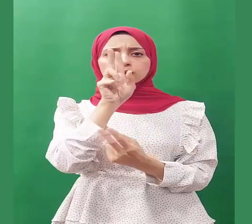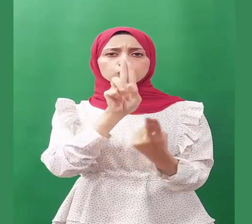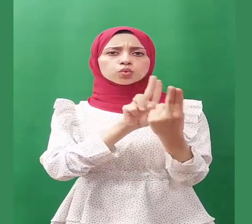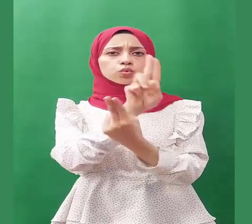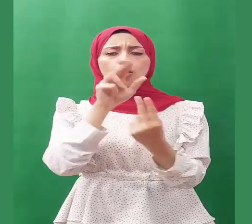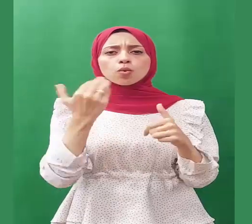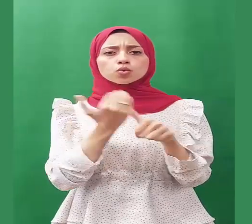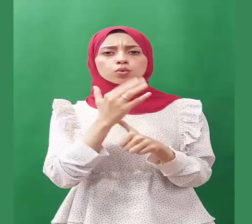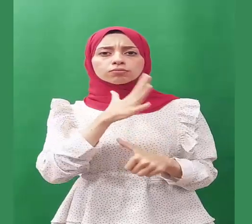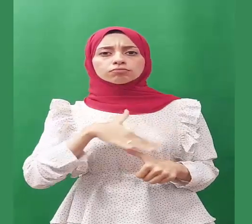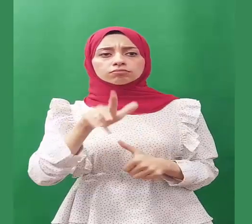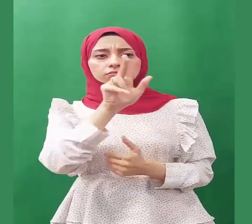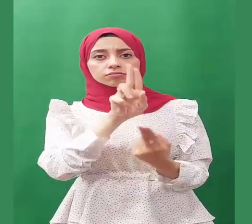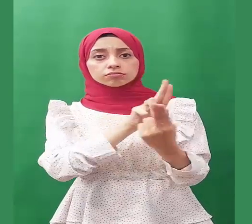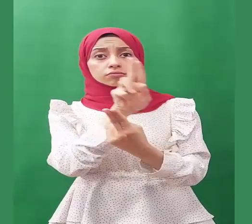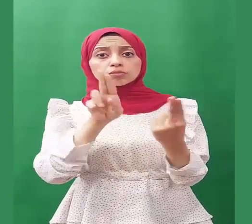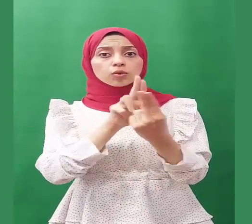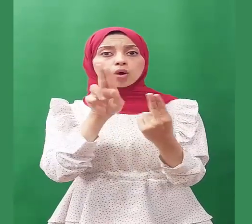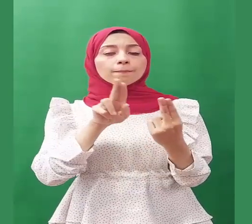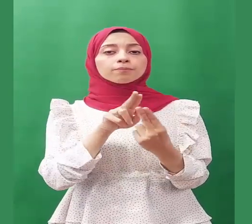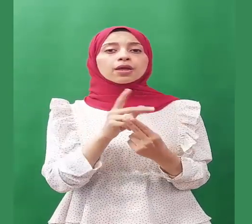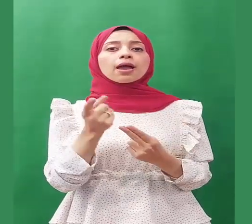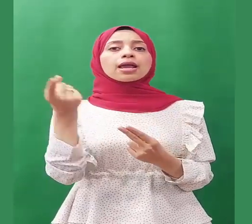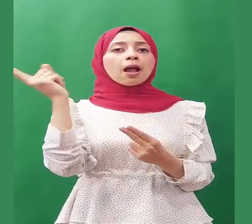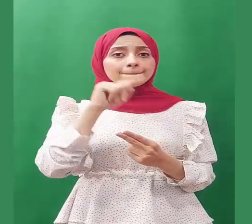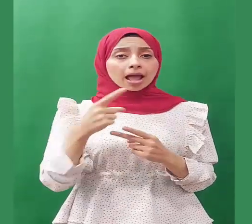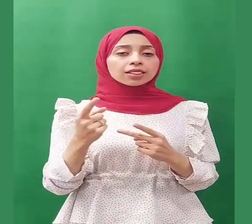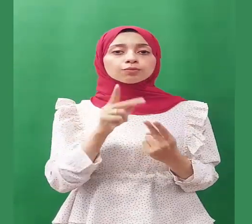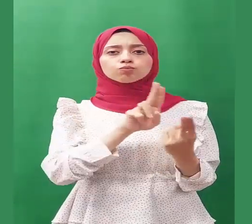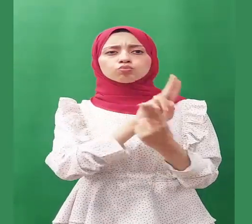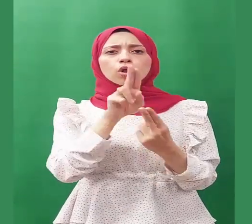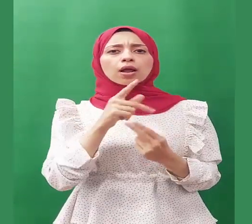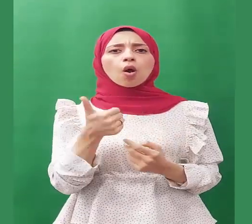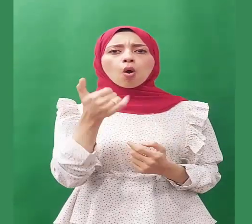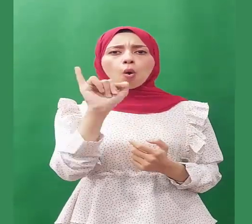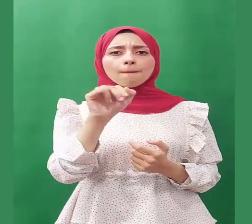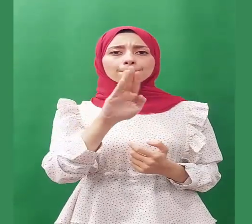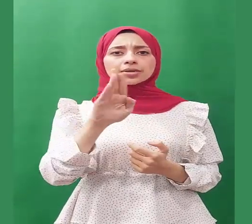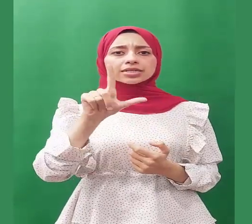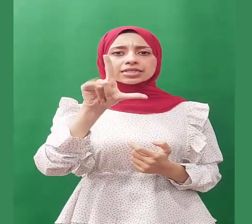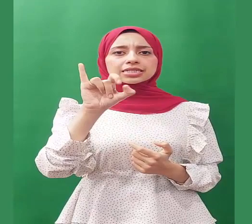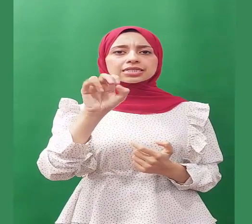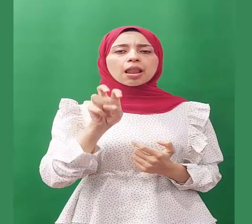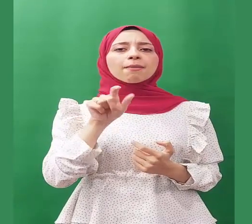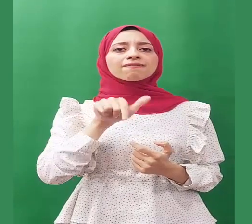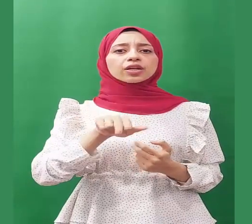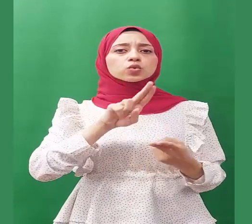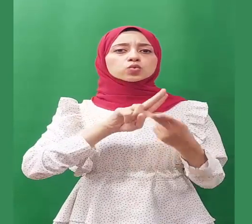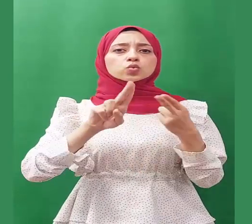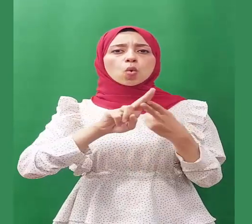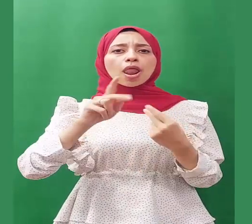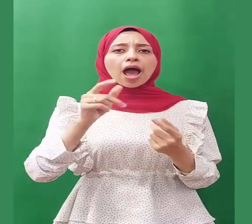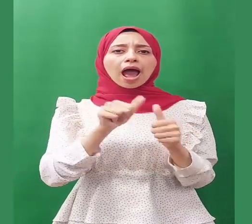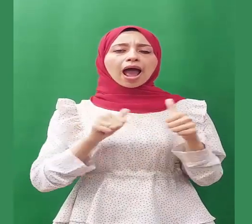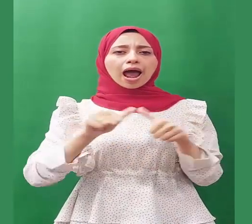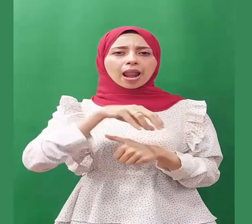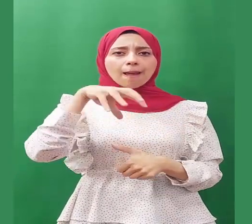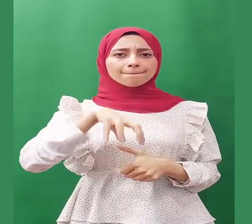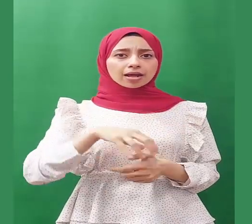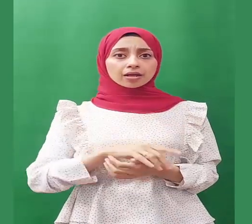ازواجه ومن ذلك مشاورته ام سلمه رضي الله عنها في صلح الحديبيه فاشارت